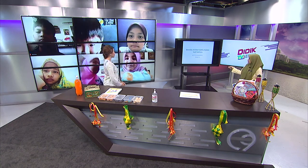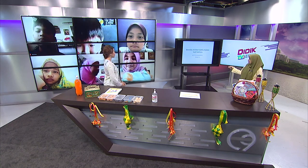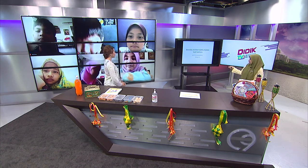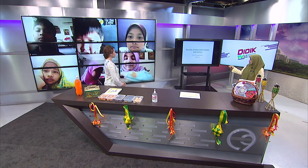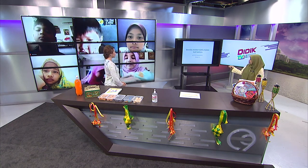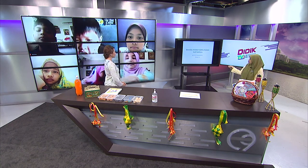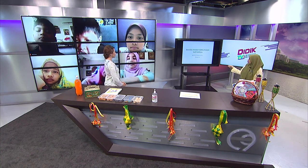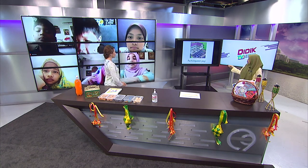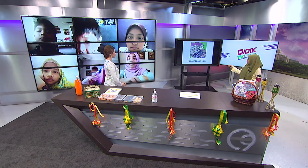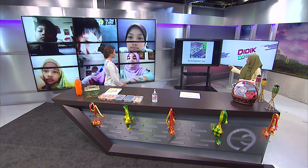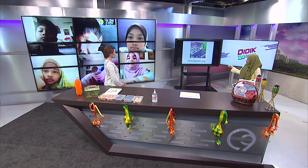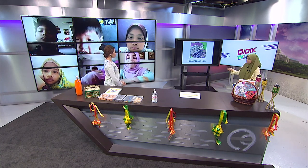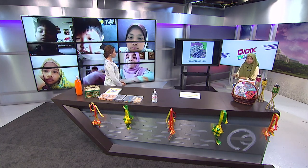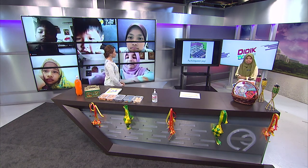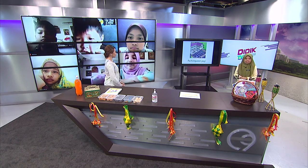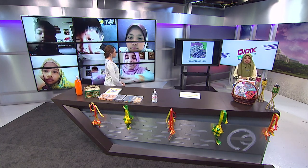Okey.